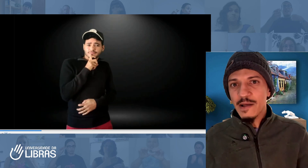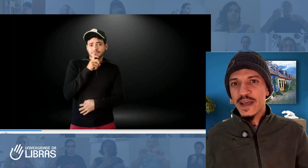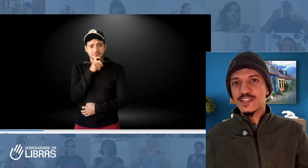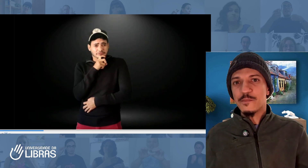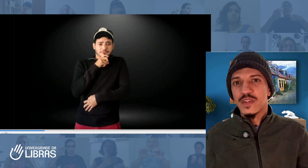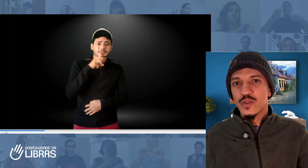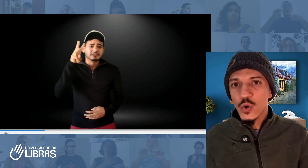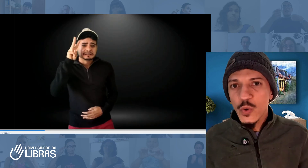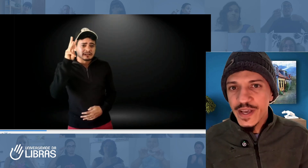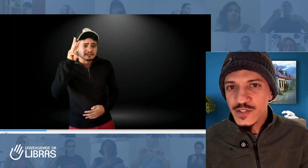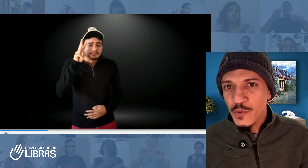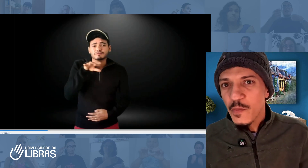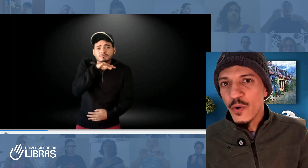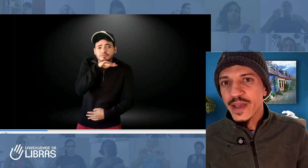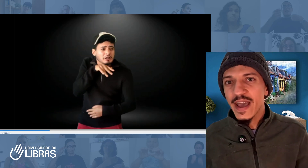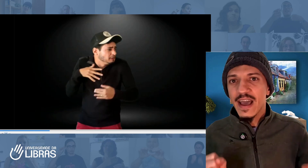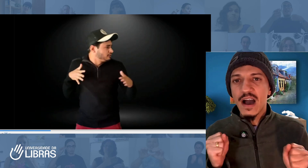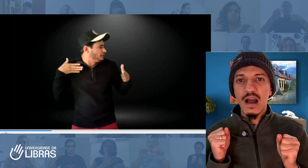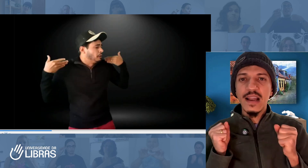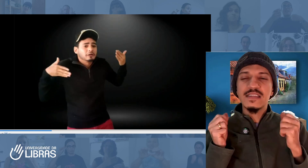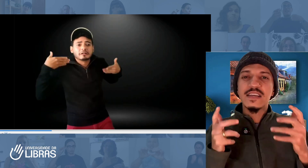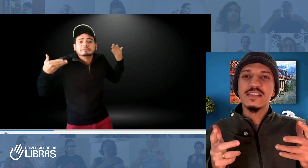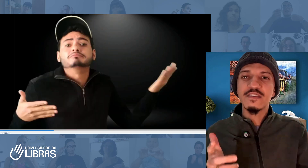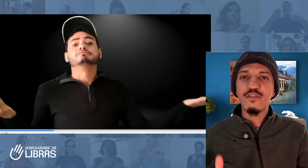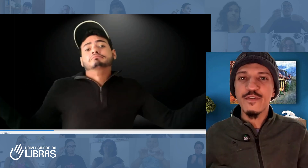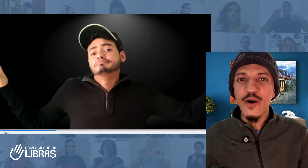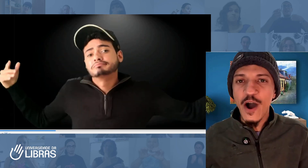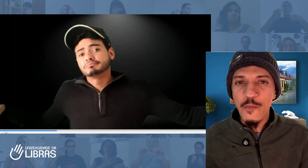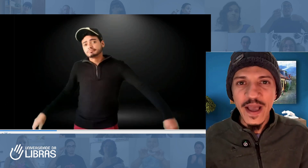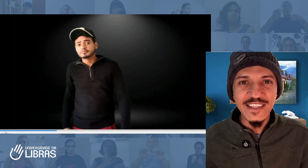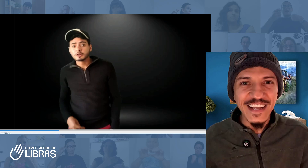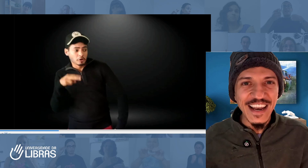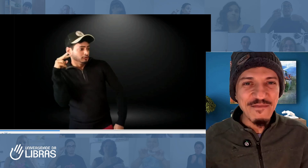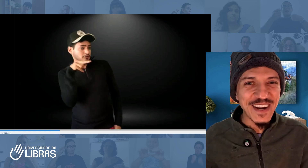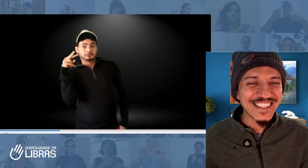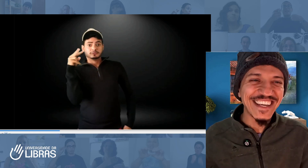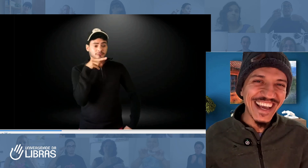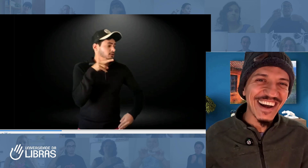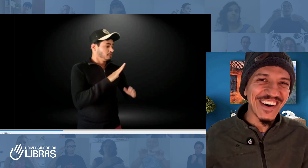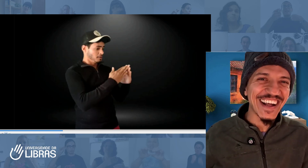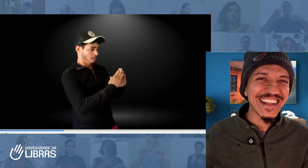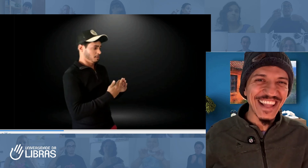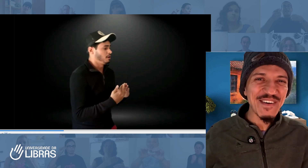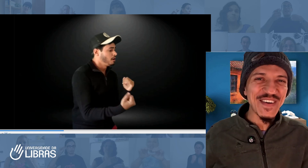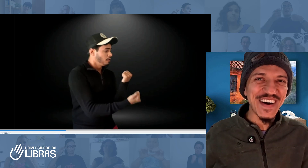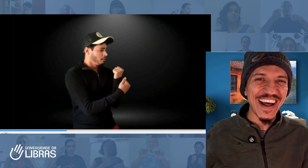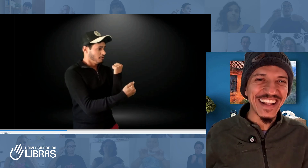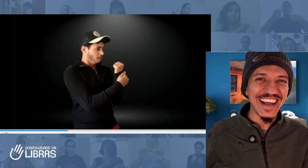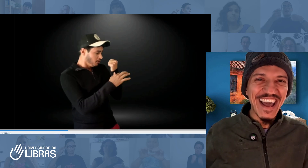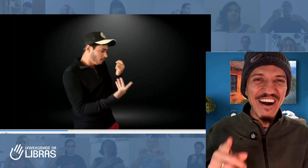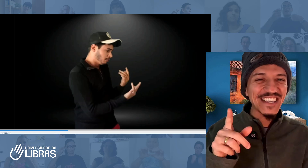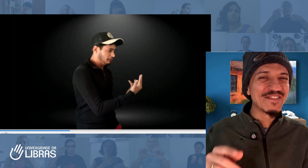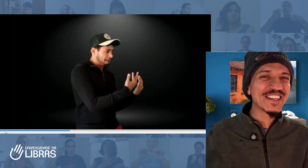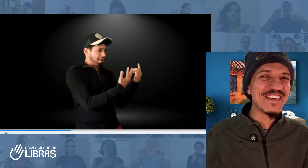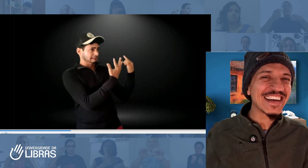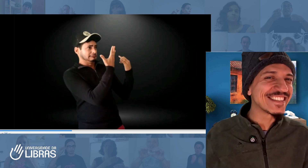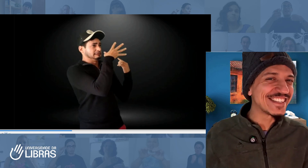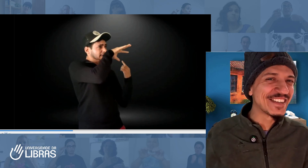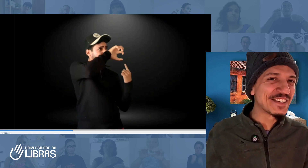Exatamente. Tudo isso porque ele se desenvolveu realmente na Libras e agora está preparado. Eu acho muito massa esse estilo de música